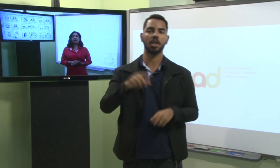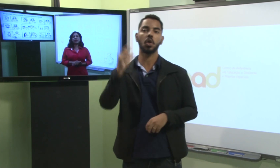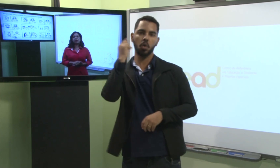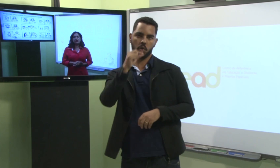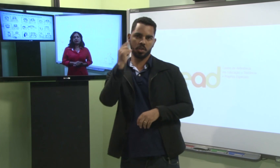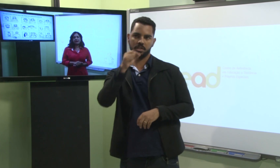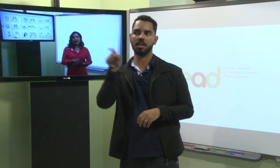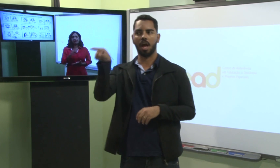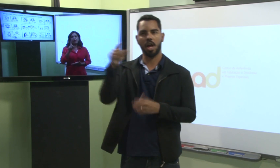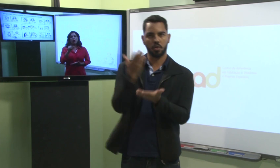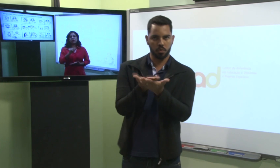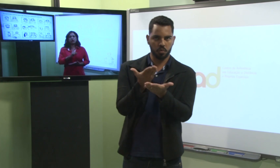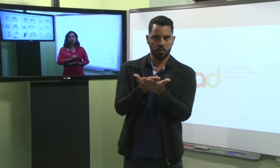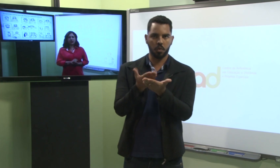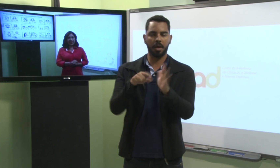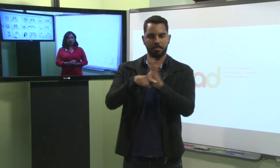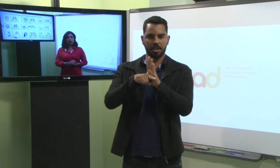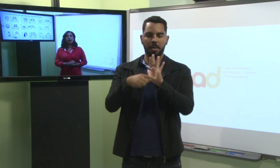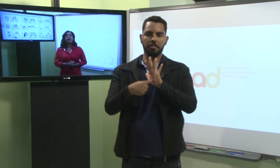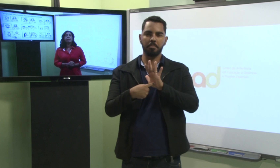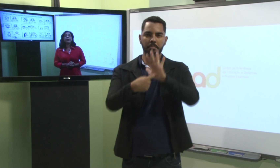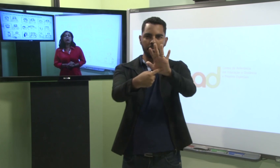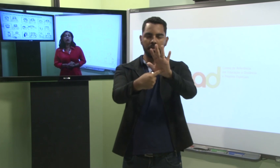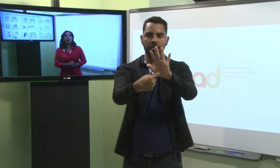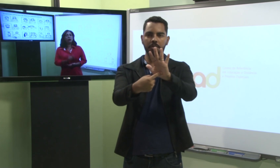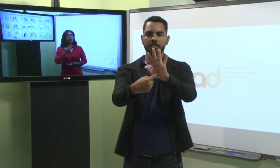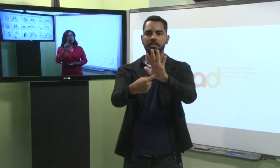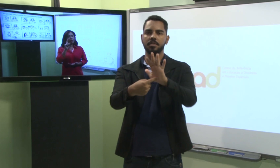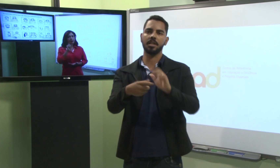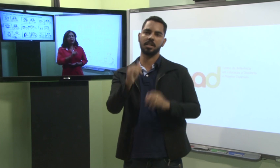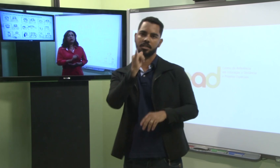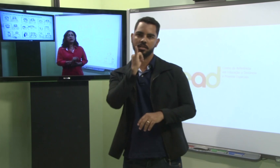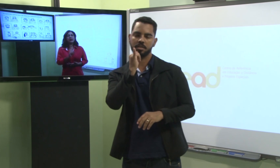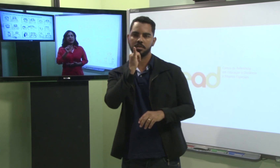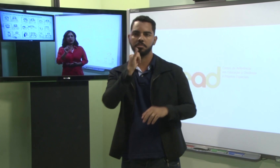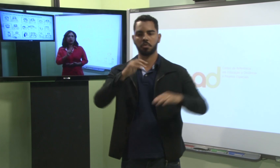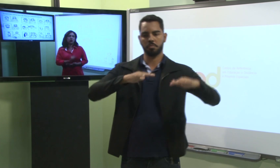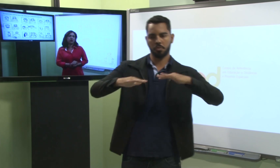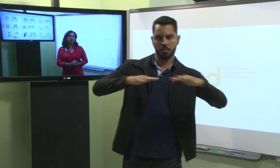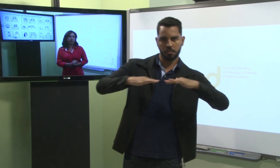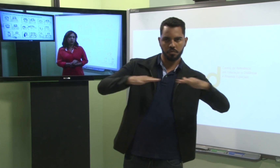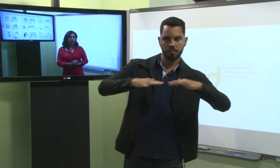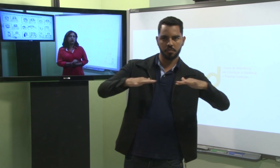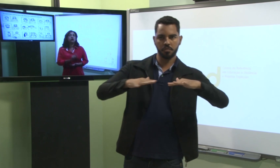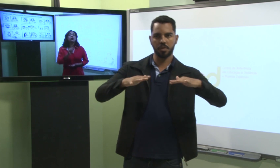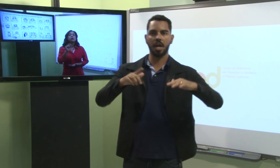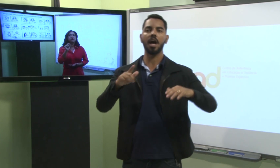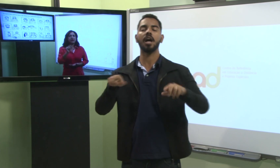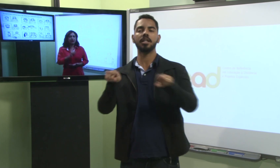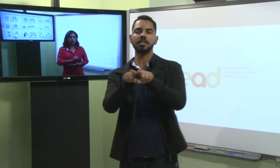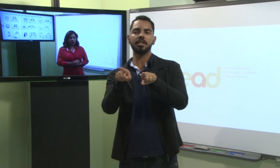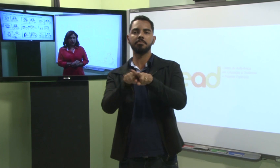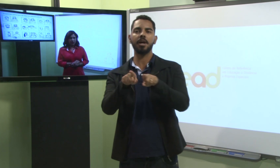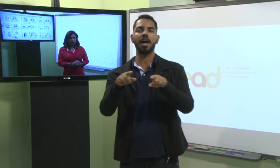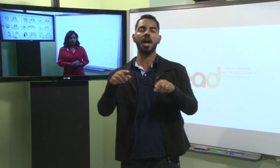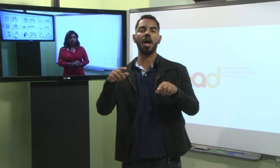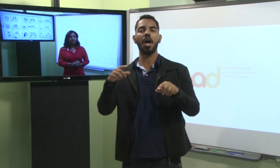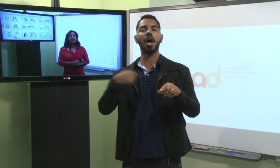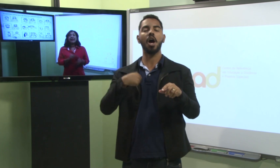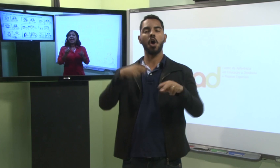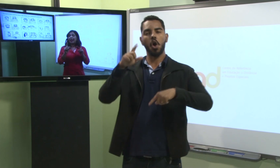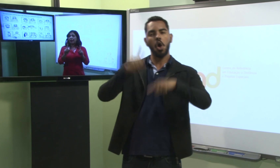ser usados para expressar formas de objetos, bem como o movimento e trajetórias percorridos por tais